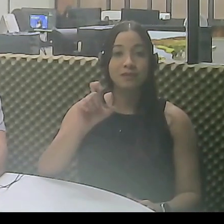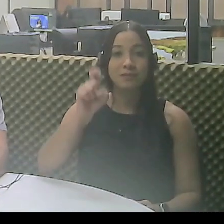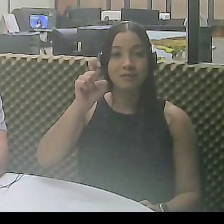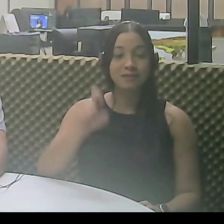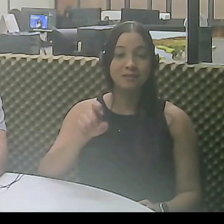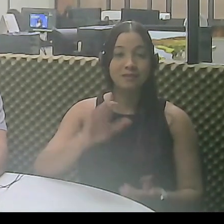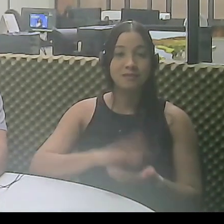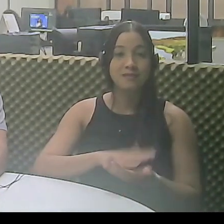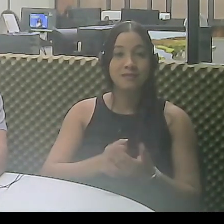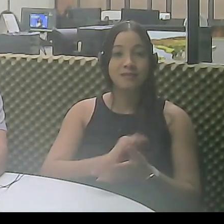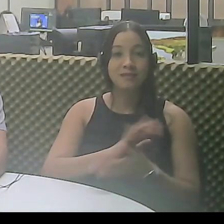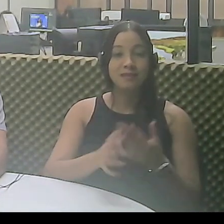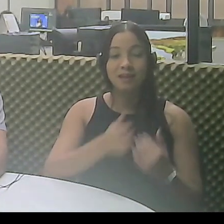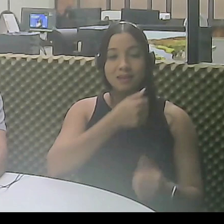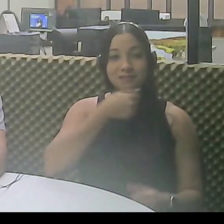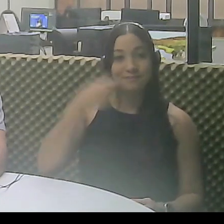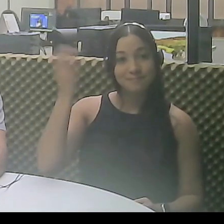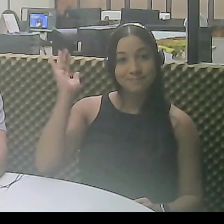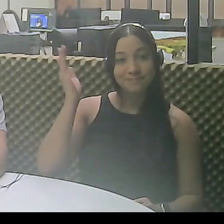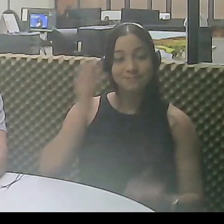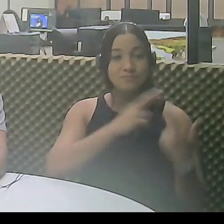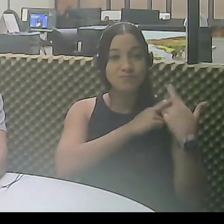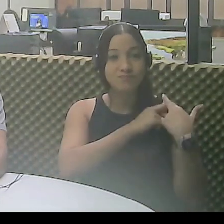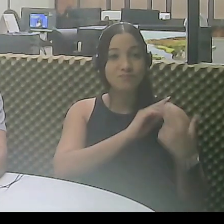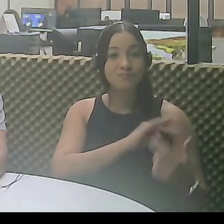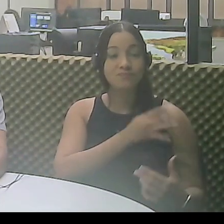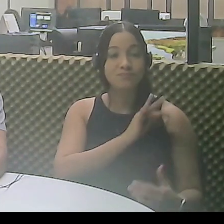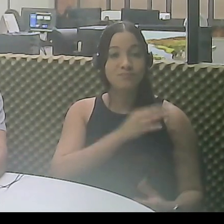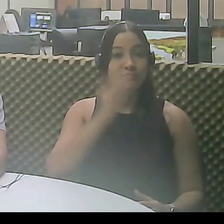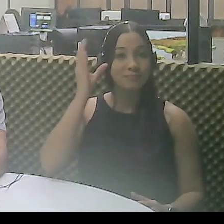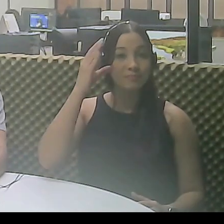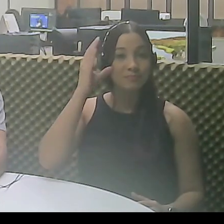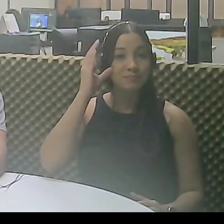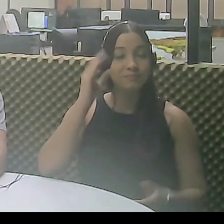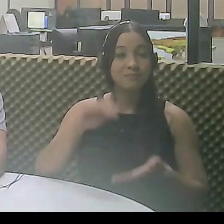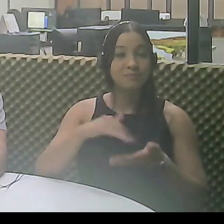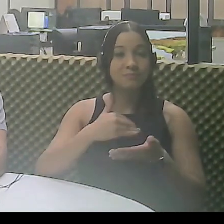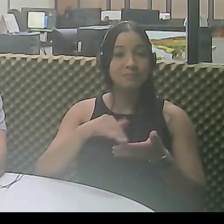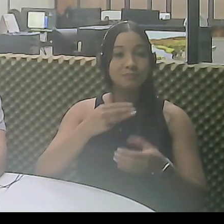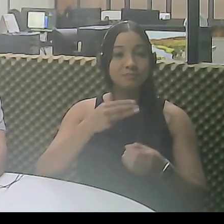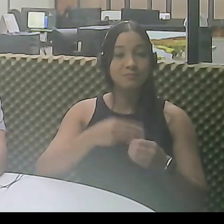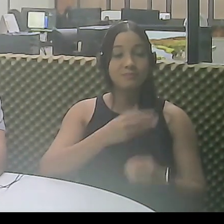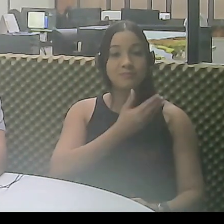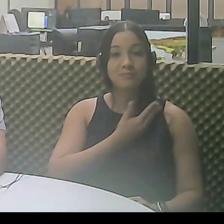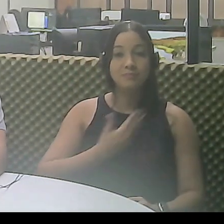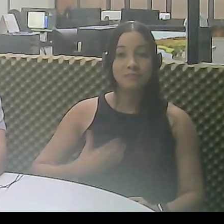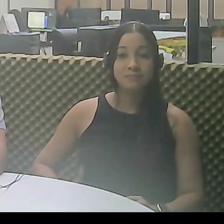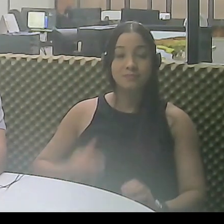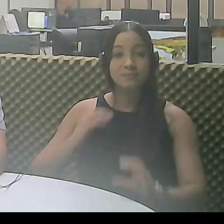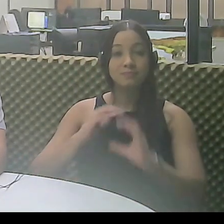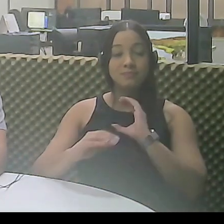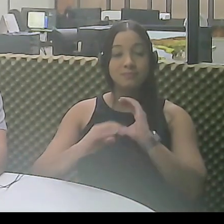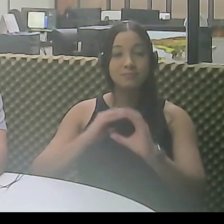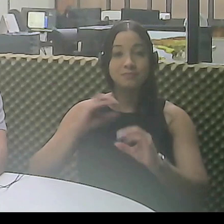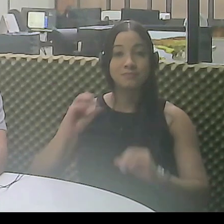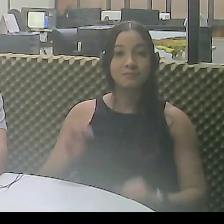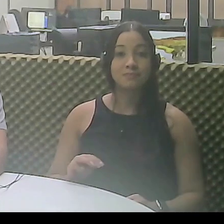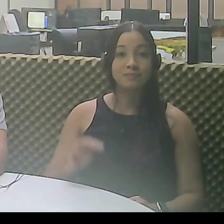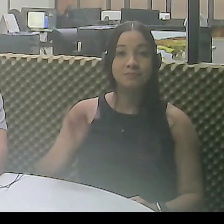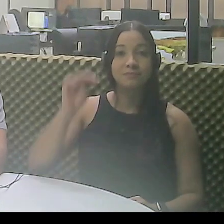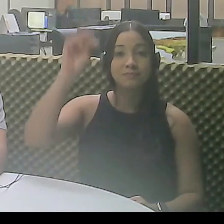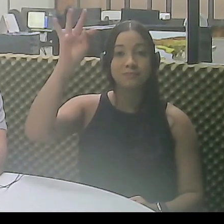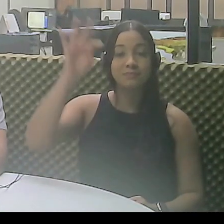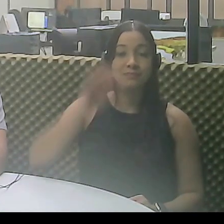Rocha. Tradução em Libras, Amanda Valentim. Responsável técnico, Cristiano Silva. Secretário Municipal de Governo e